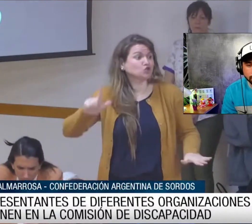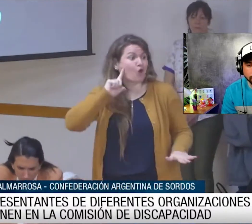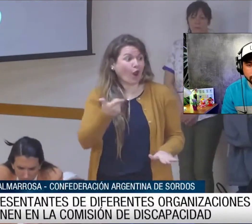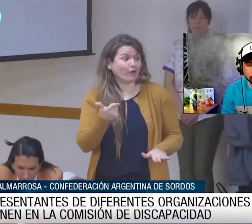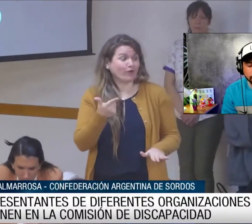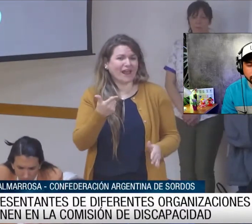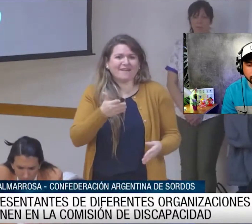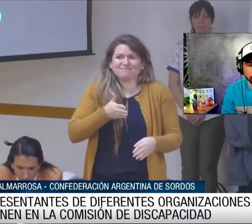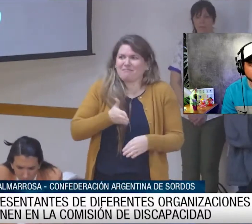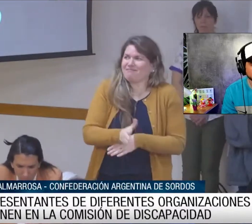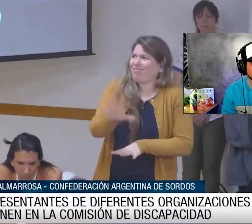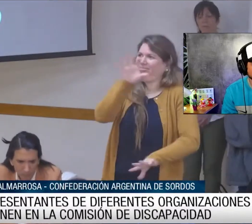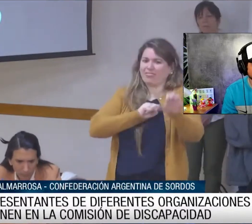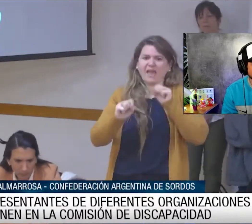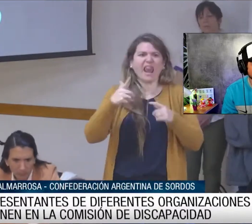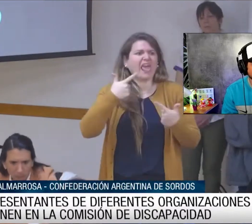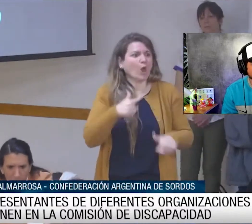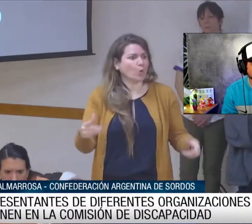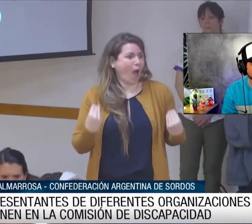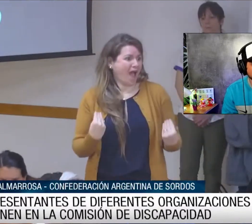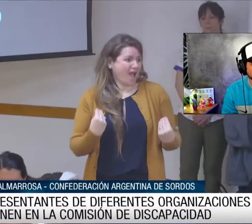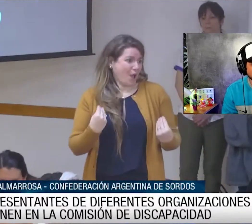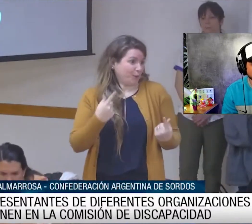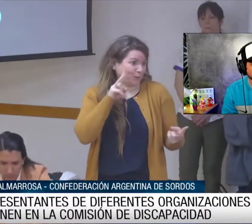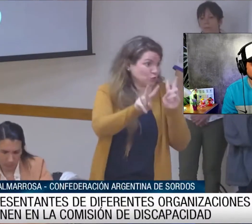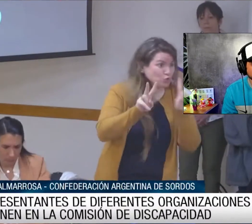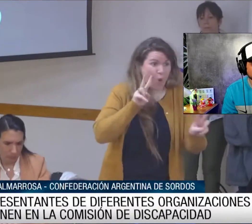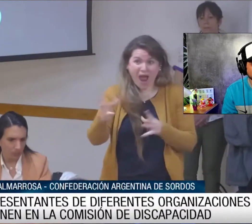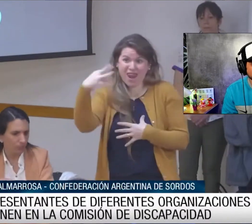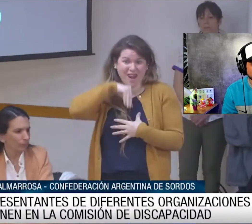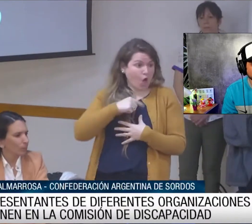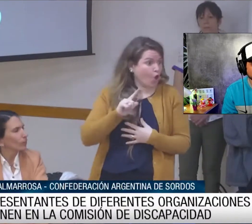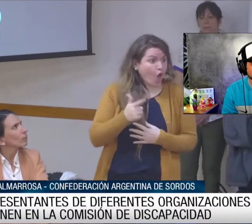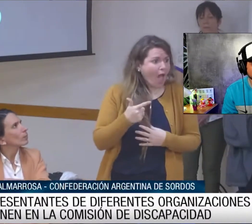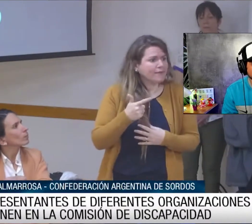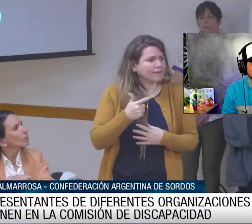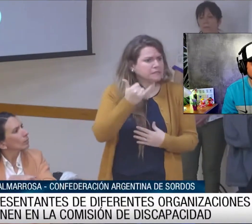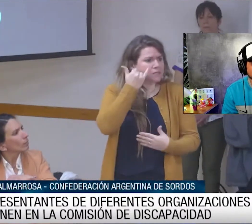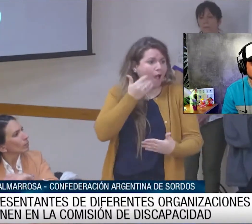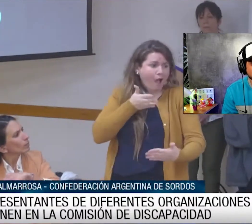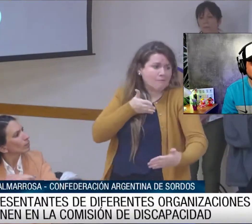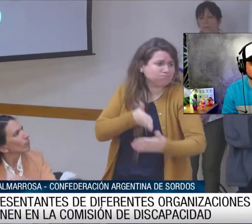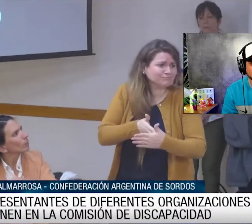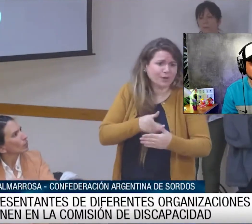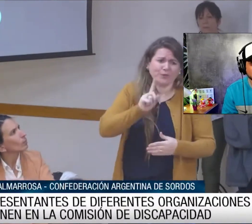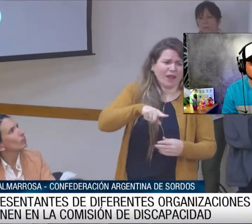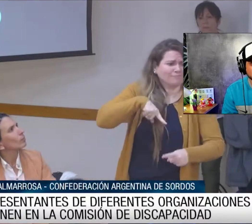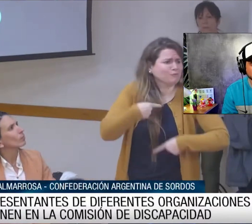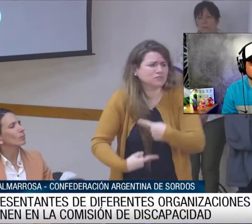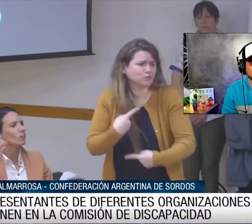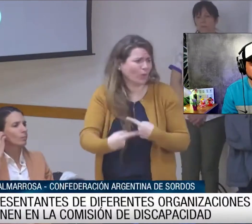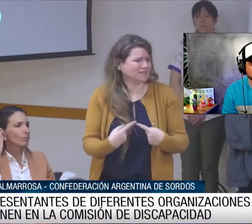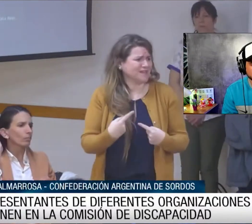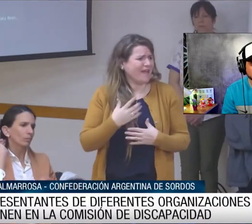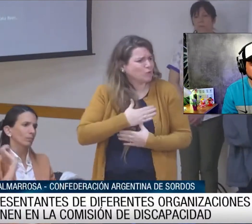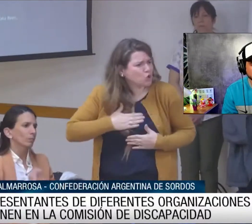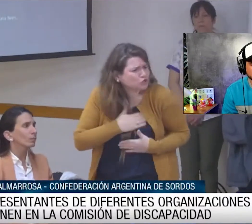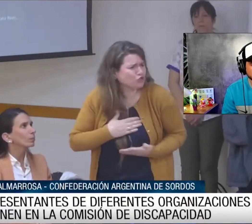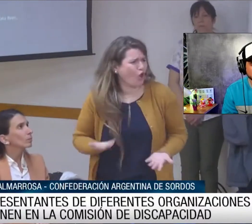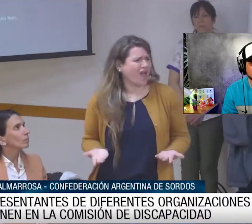y el desarrollo de esos niños. Los niños sordos pueden adquirir una lengua visual y cuando no lo pueden hacer en ese periodo crítico